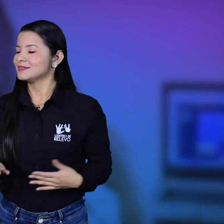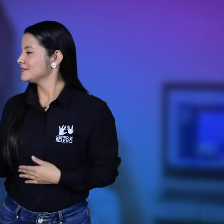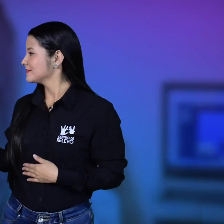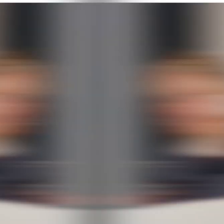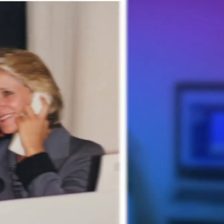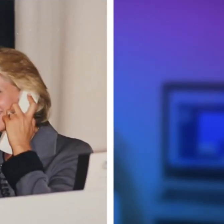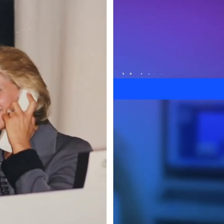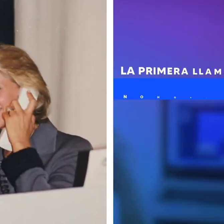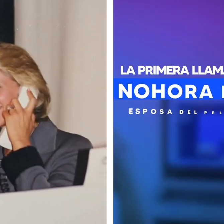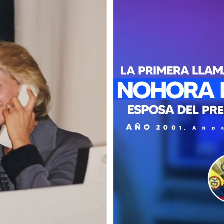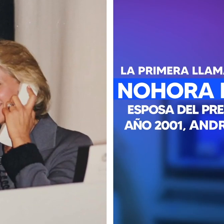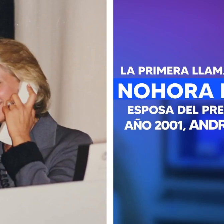recibió la llamada fue ella.